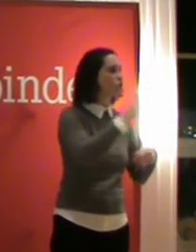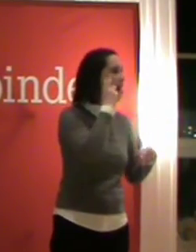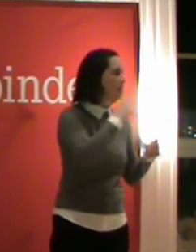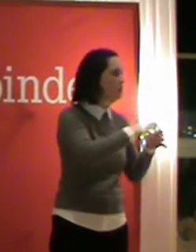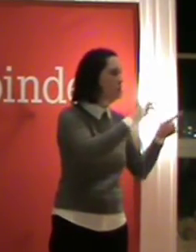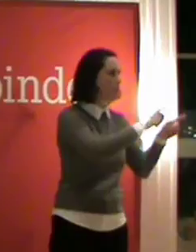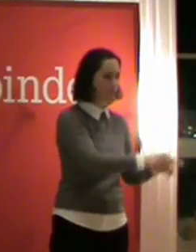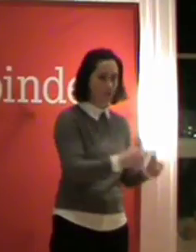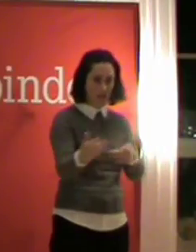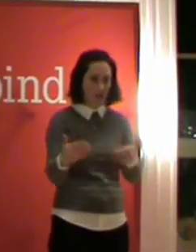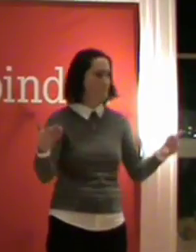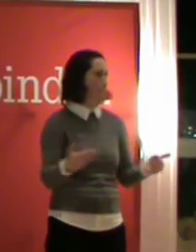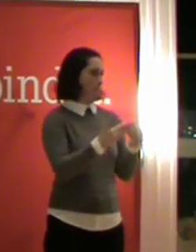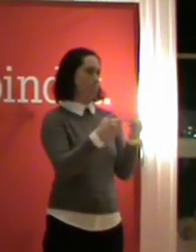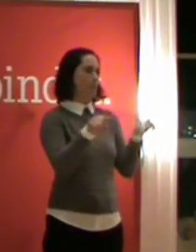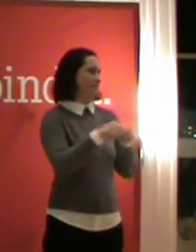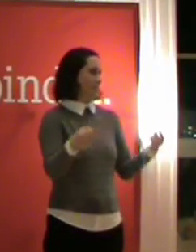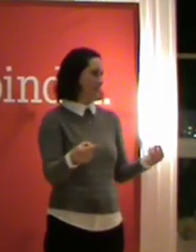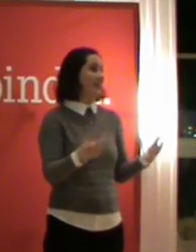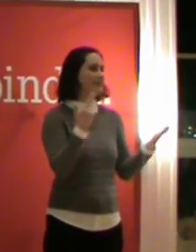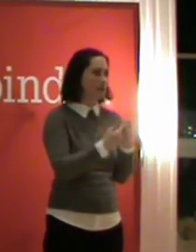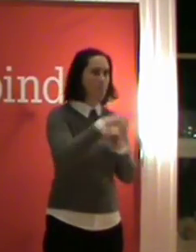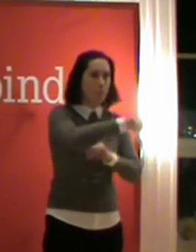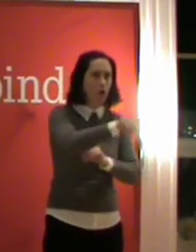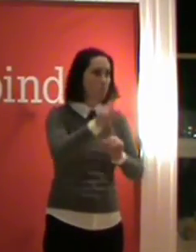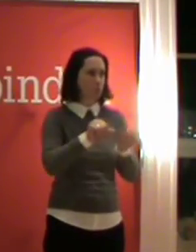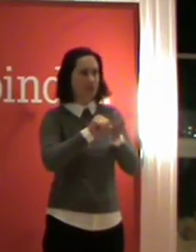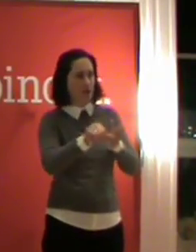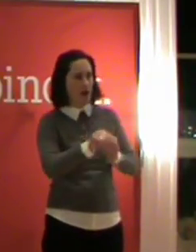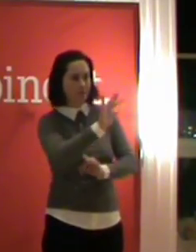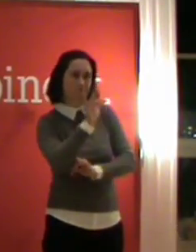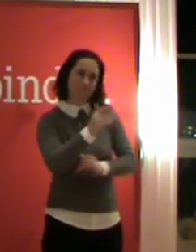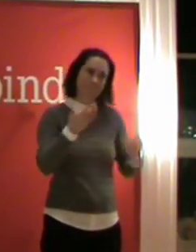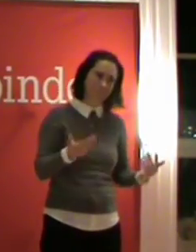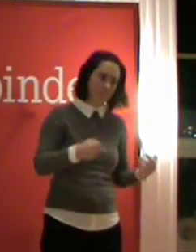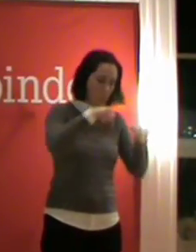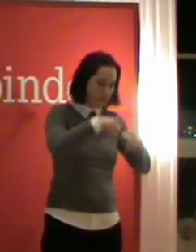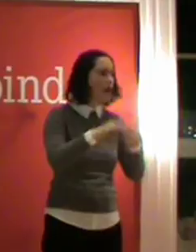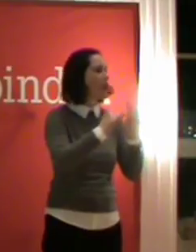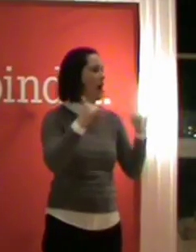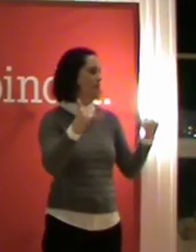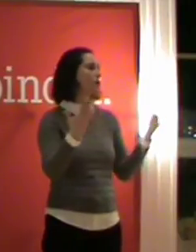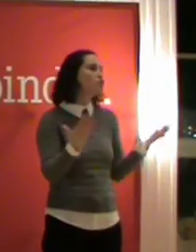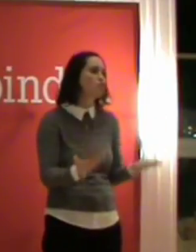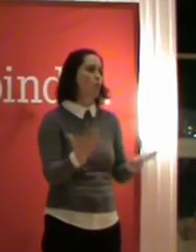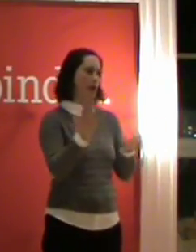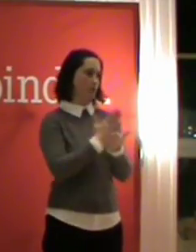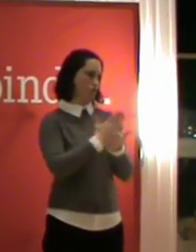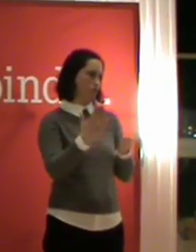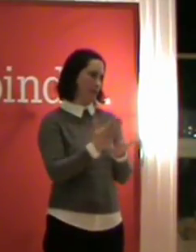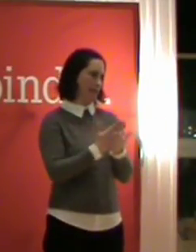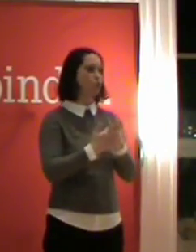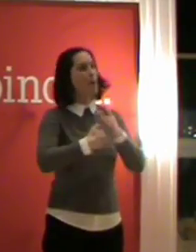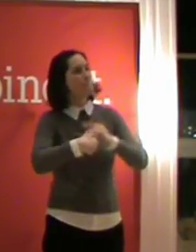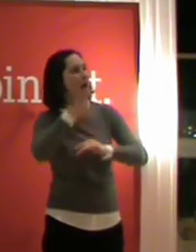Darf man die den Bürgerinnen und Bürgern überhelfen? Die politische Entscheidung in diesem Haus, die sie tragende Mehrheit hat